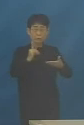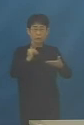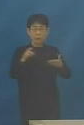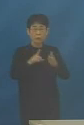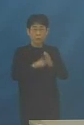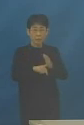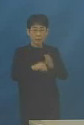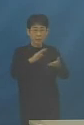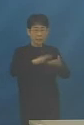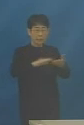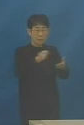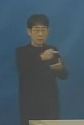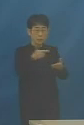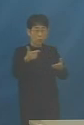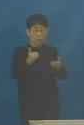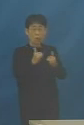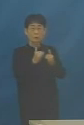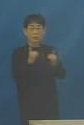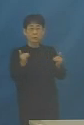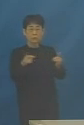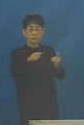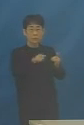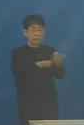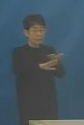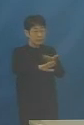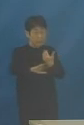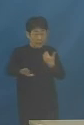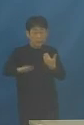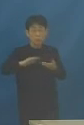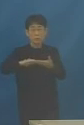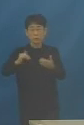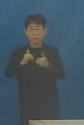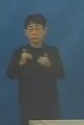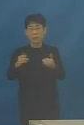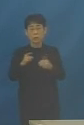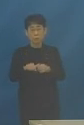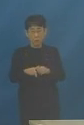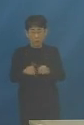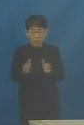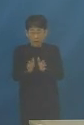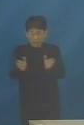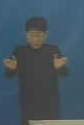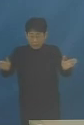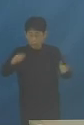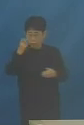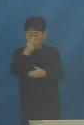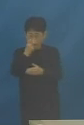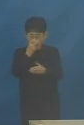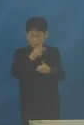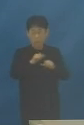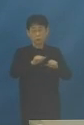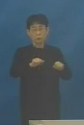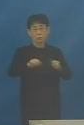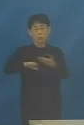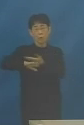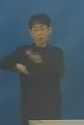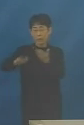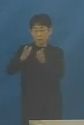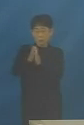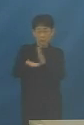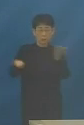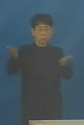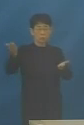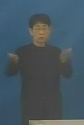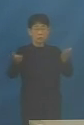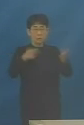聖職者以外も幅広くやりますよとこれもあのた件と他の地域とくらいましてかなり広めに見て